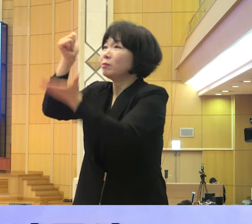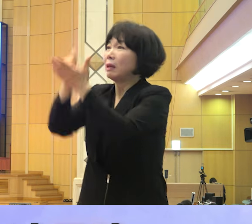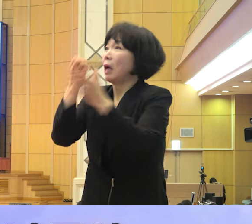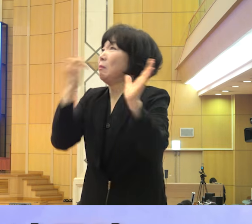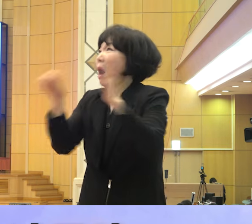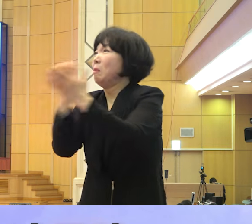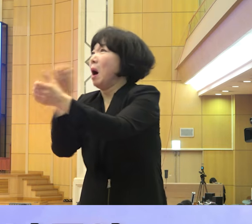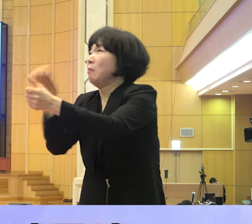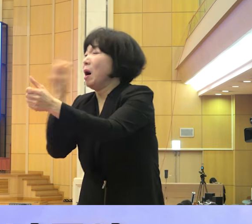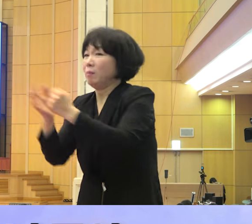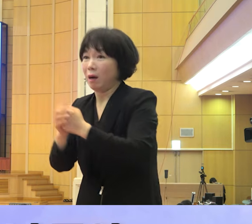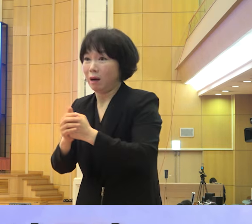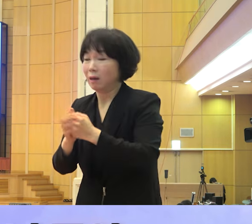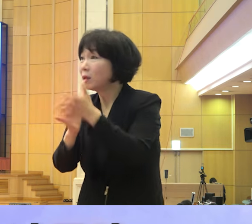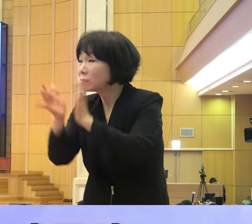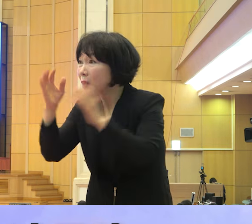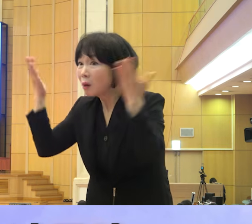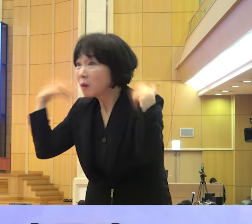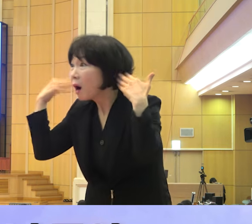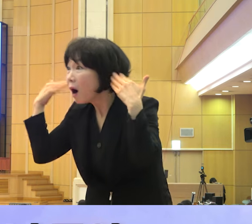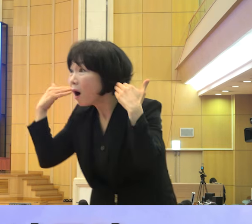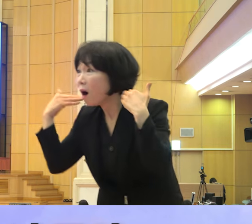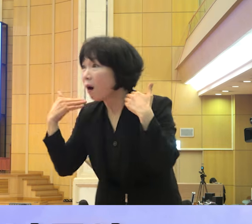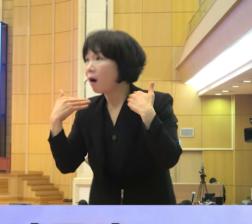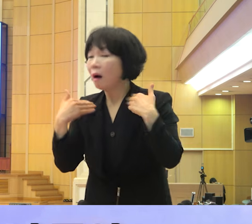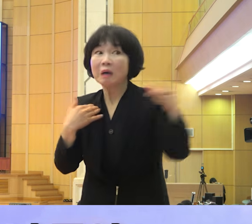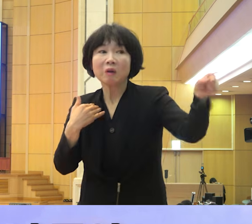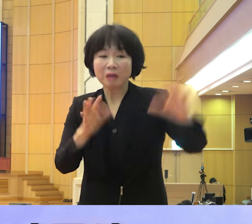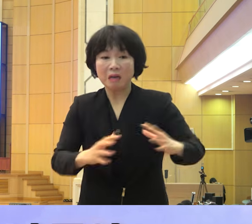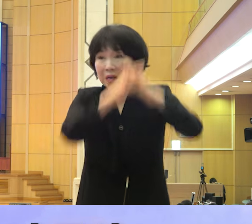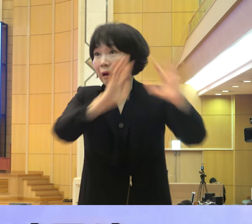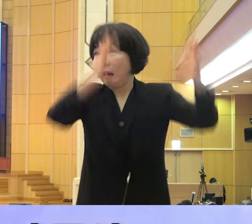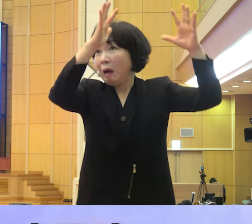막 뉴스로 나오겠지만 그 당시에 뭐 그런 라디오도 하나 없는